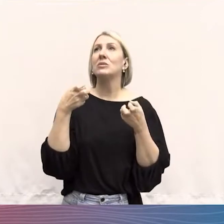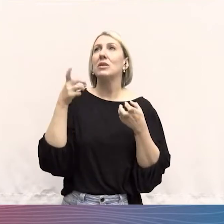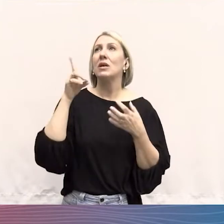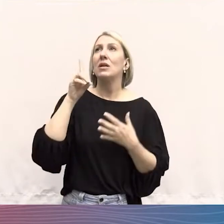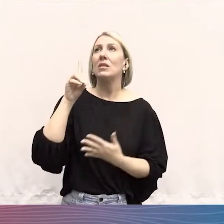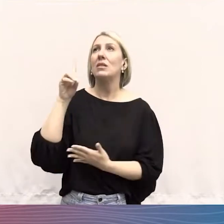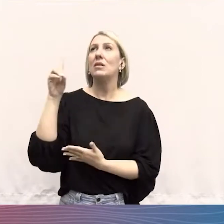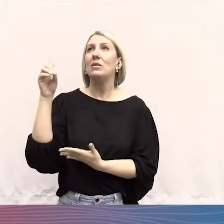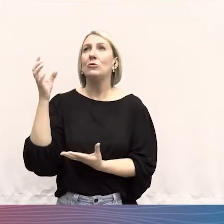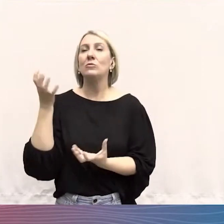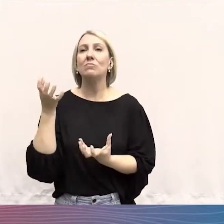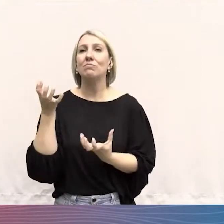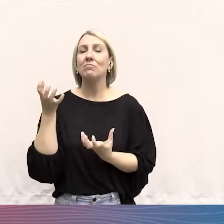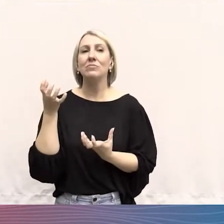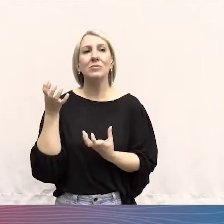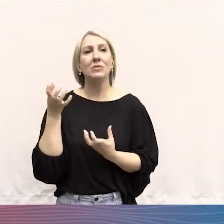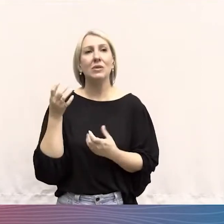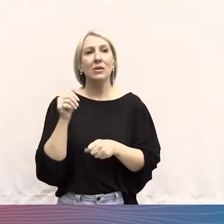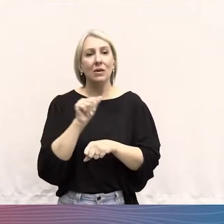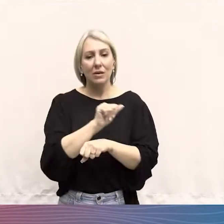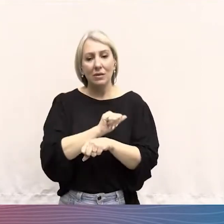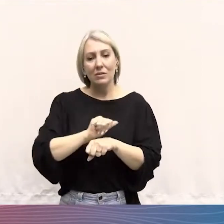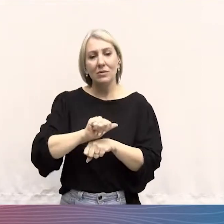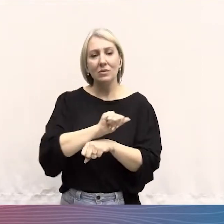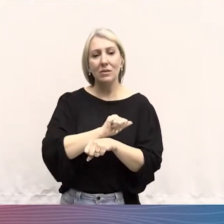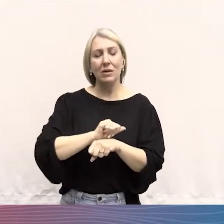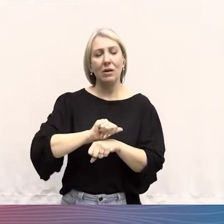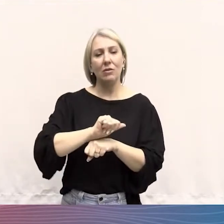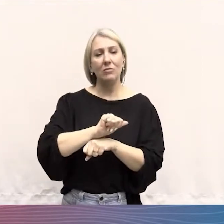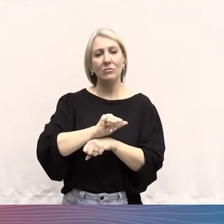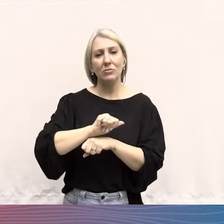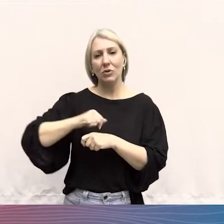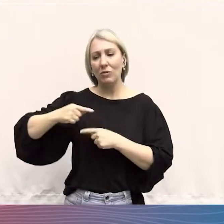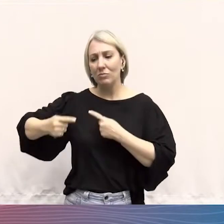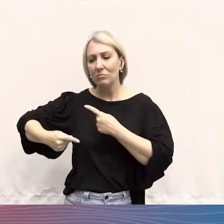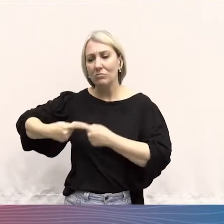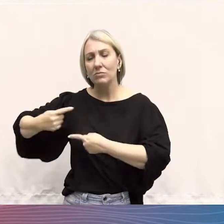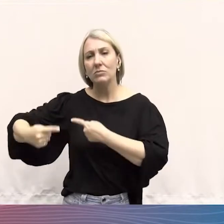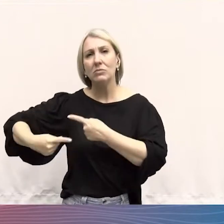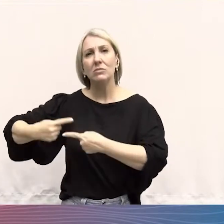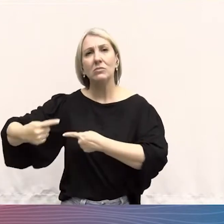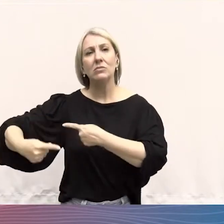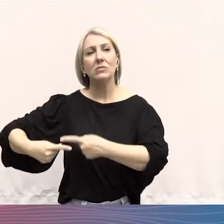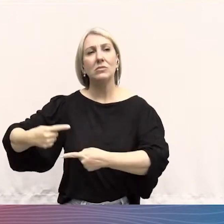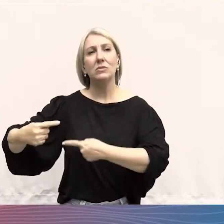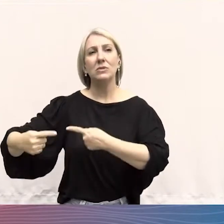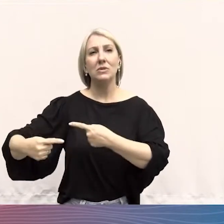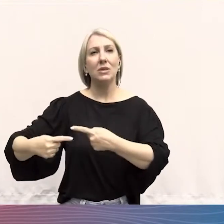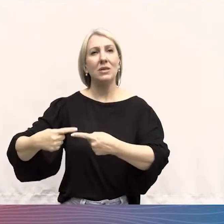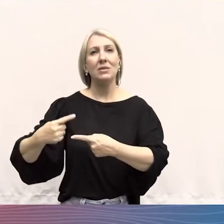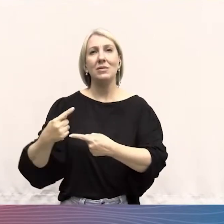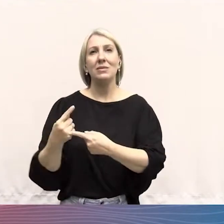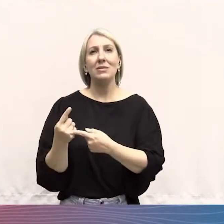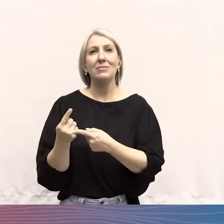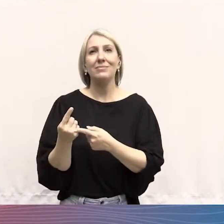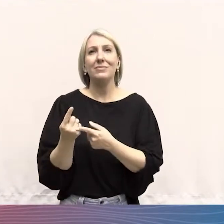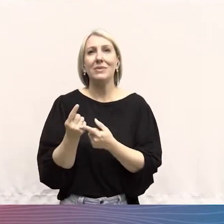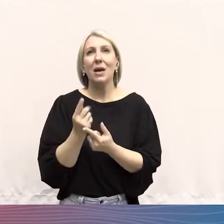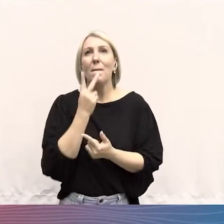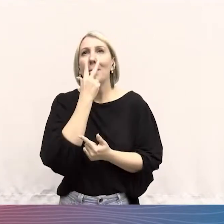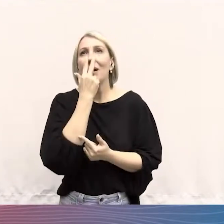através de Abraão tivesse uma descendência, tal como as estrelas do